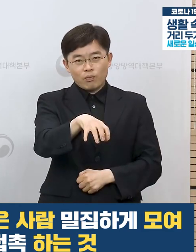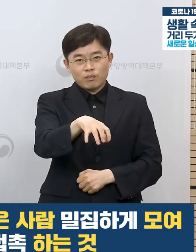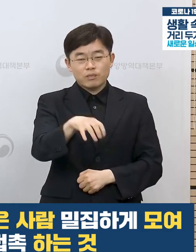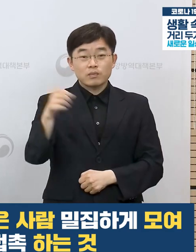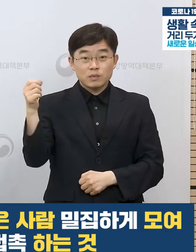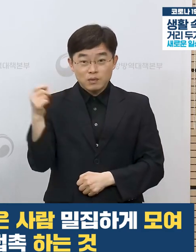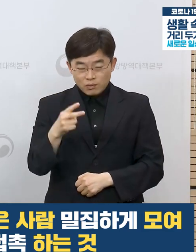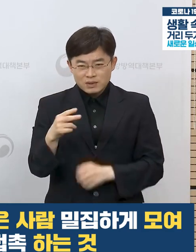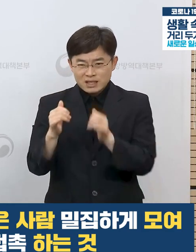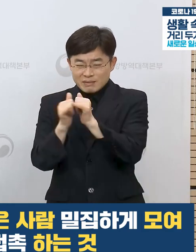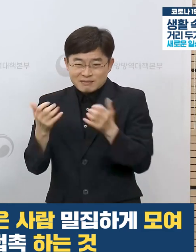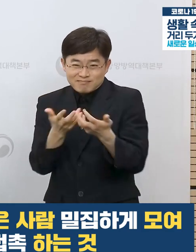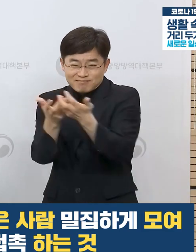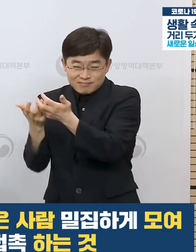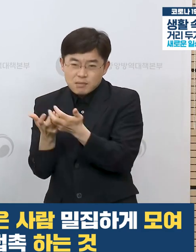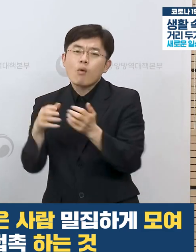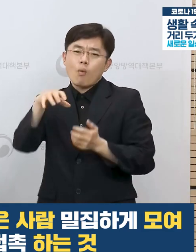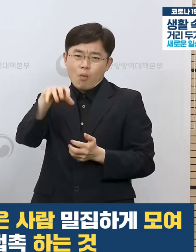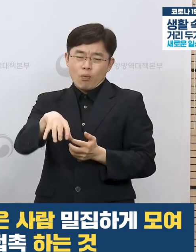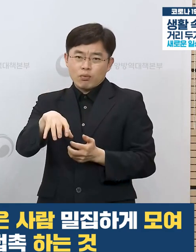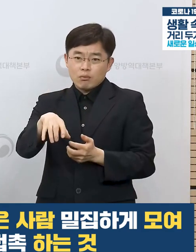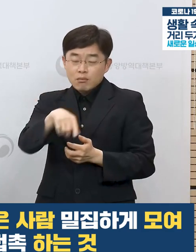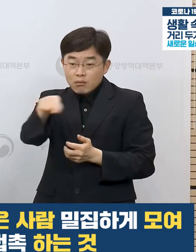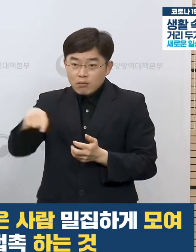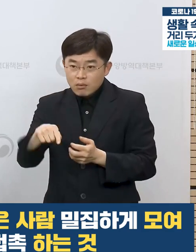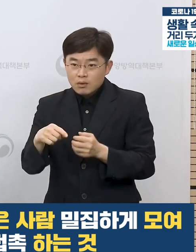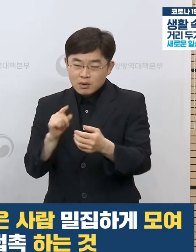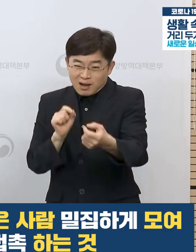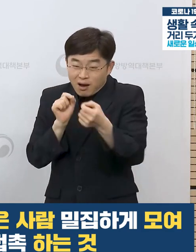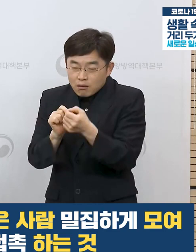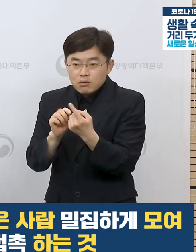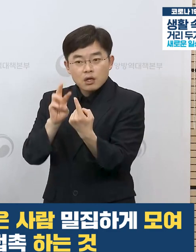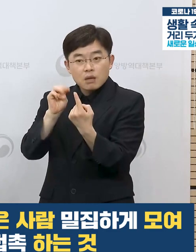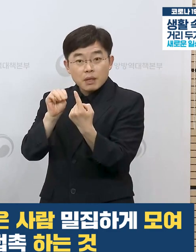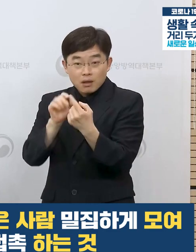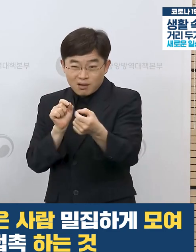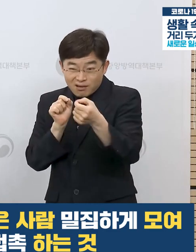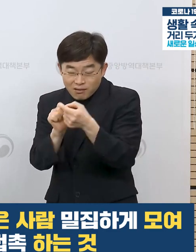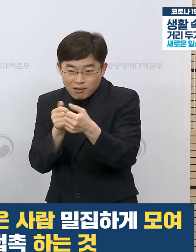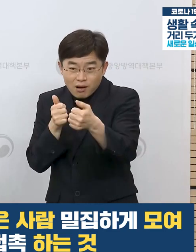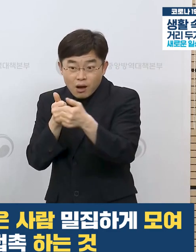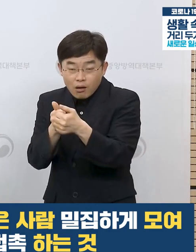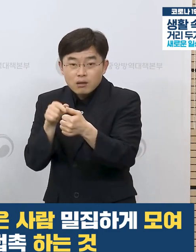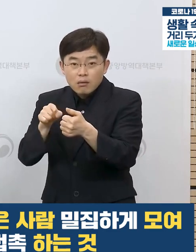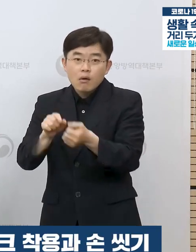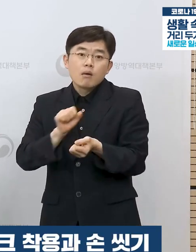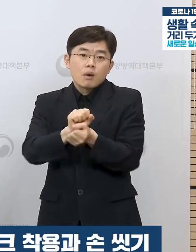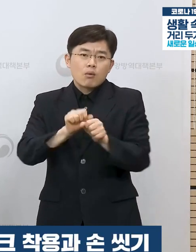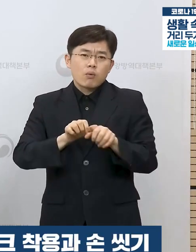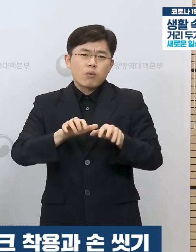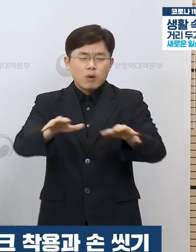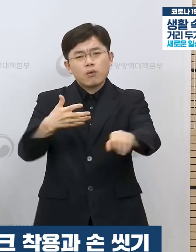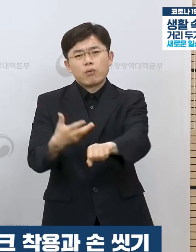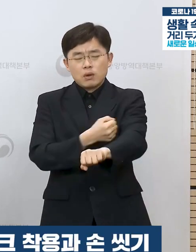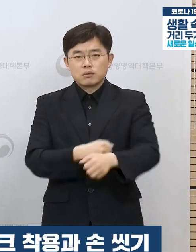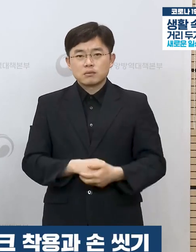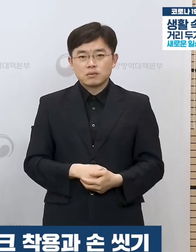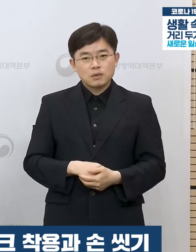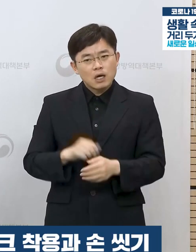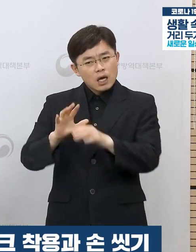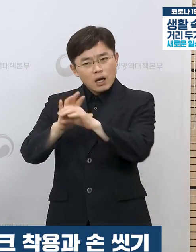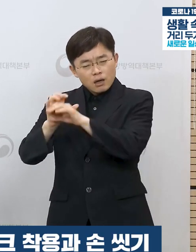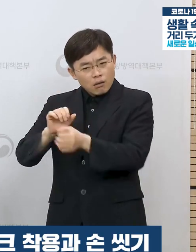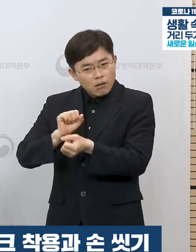밀집하게 모여서 1m 이내에 밀접한 접촉을 하는 것입니다. 가장 싫어하는 것은